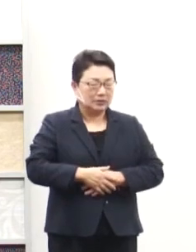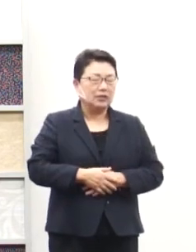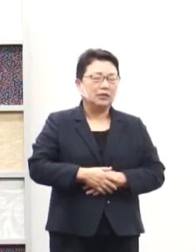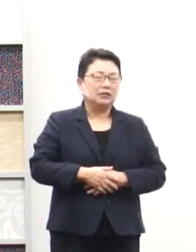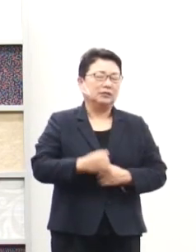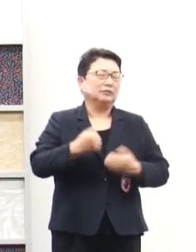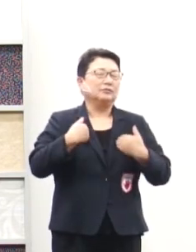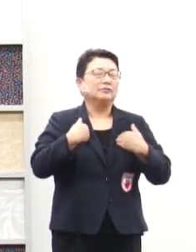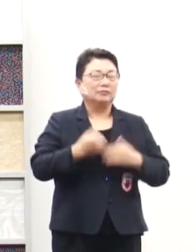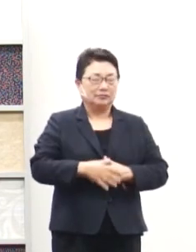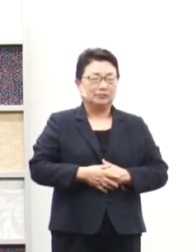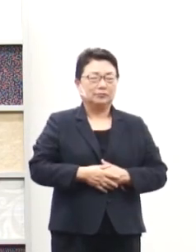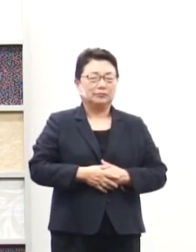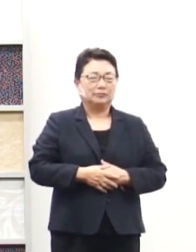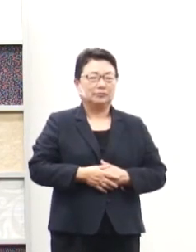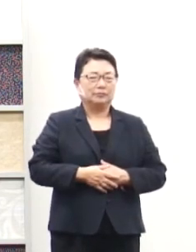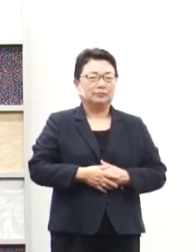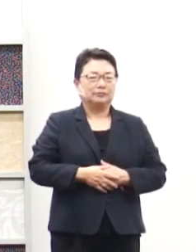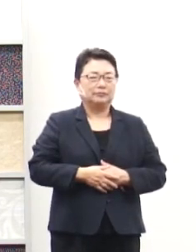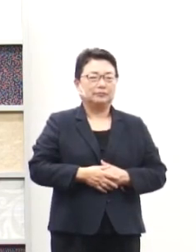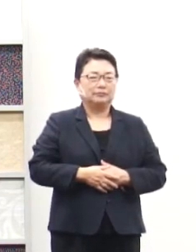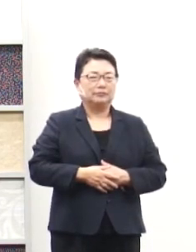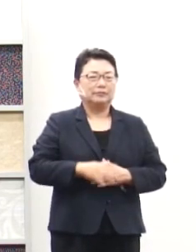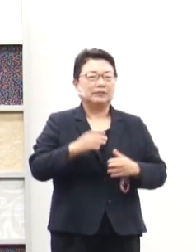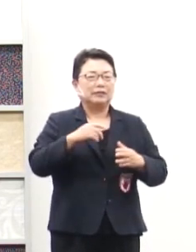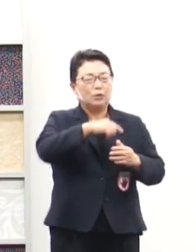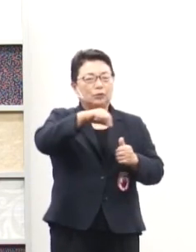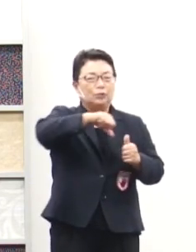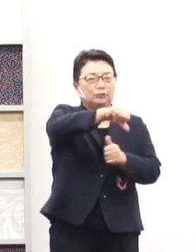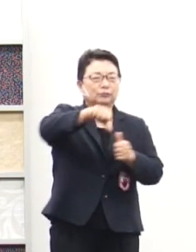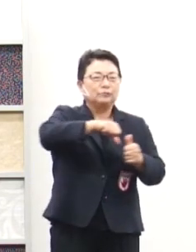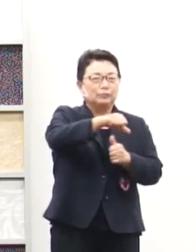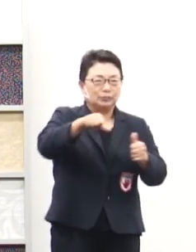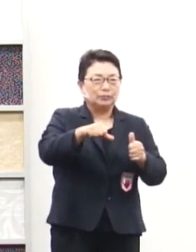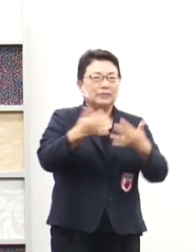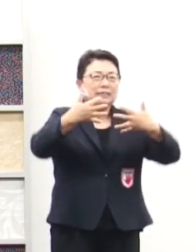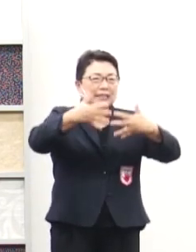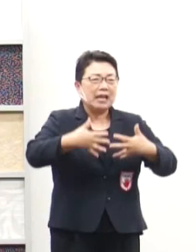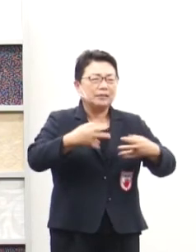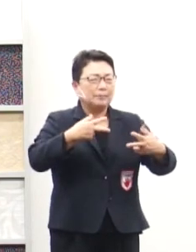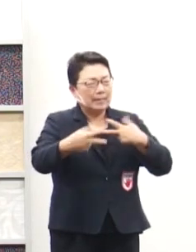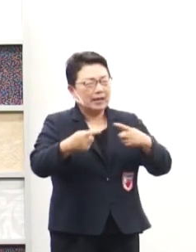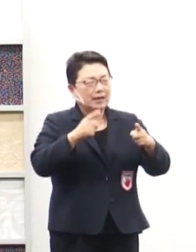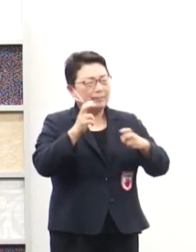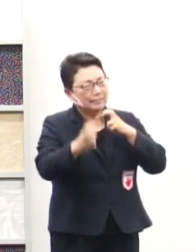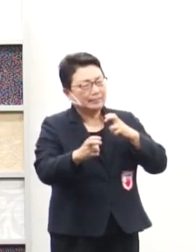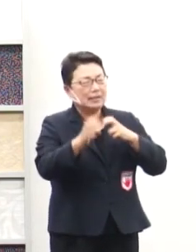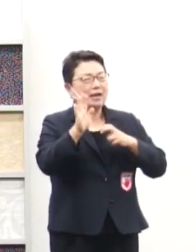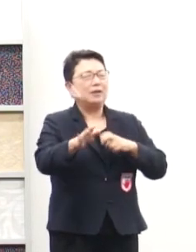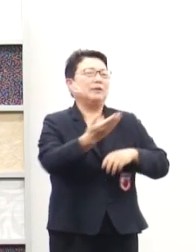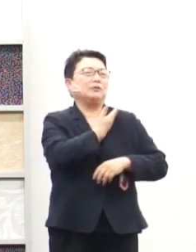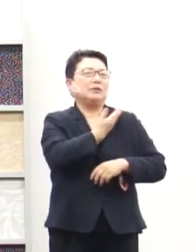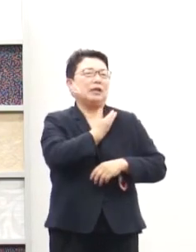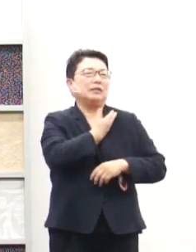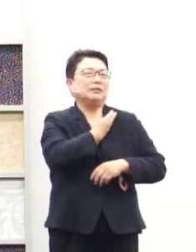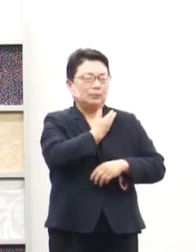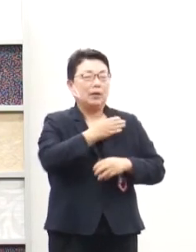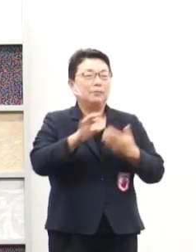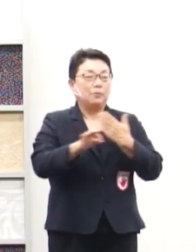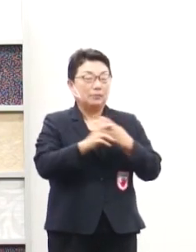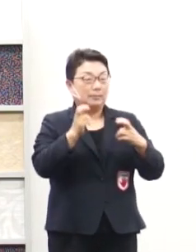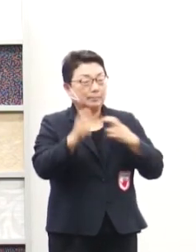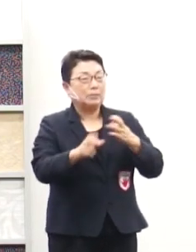ね、まあ、いろんなシステムでバグがあるのはもう当たり前なんでしょうけども、あったらすぐこうアップデートしていただいて